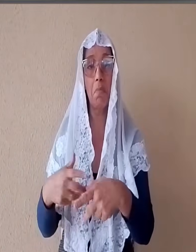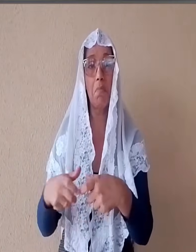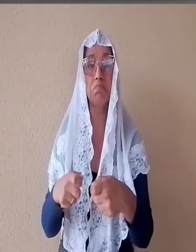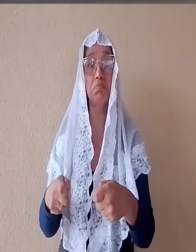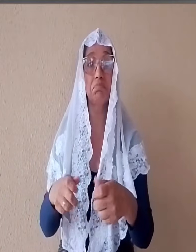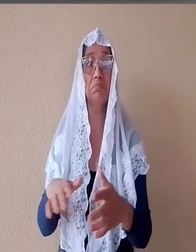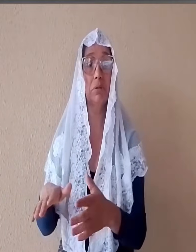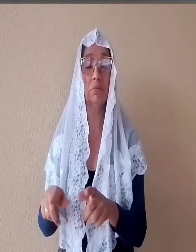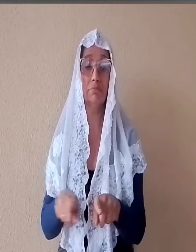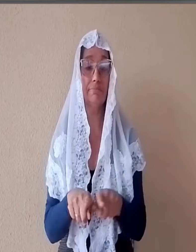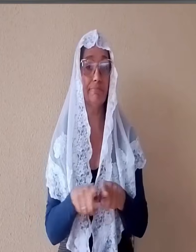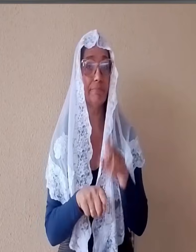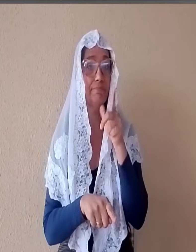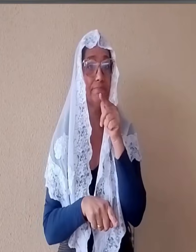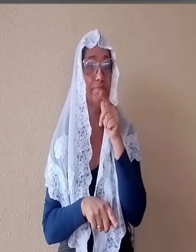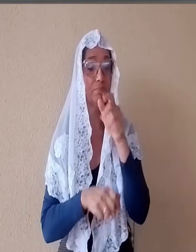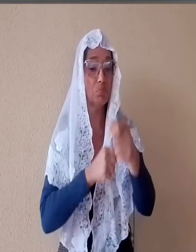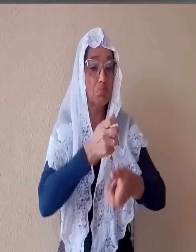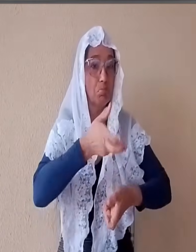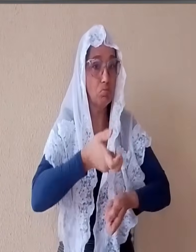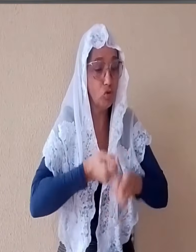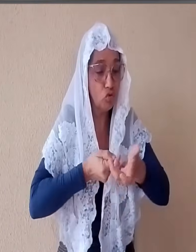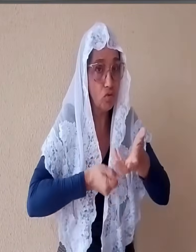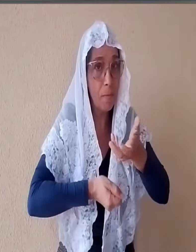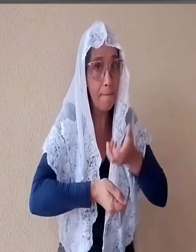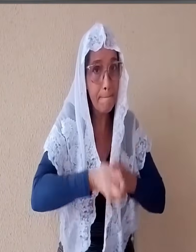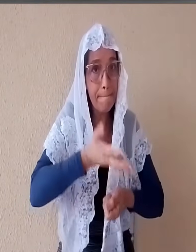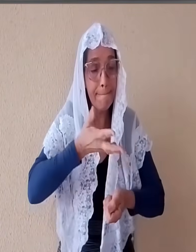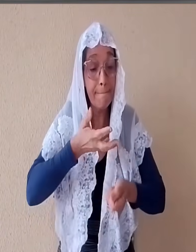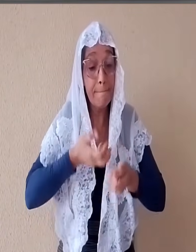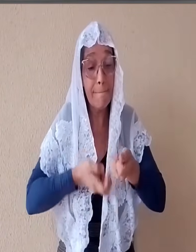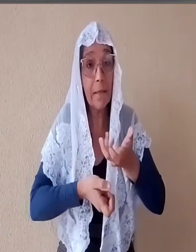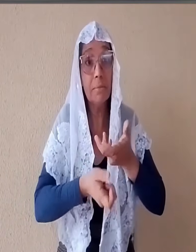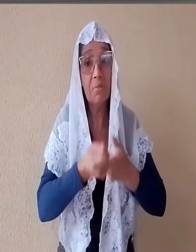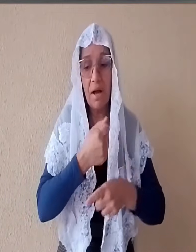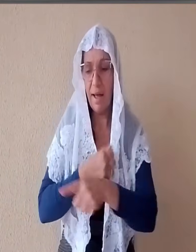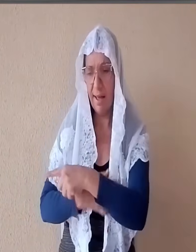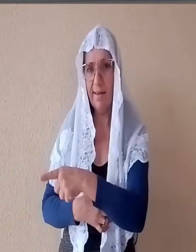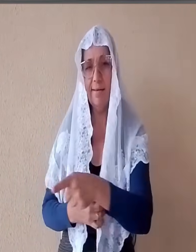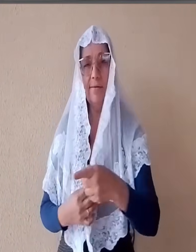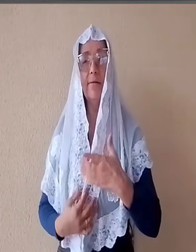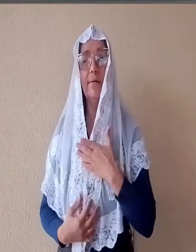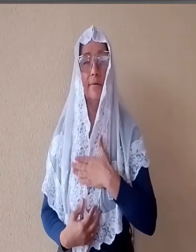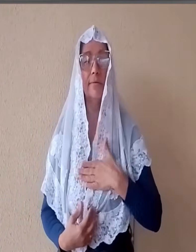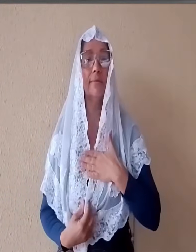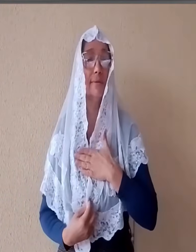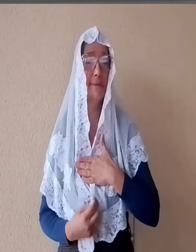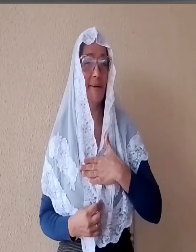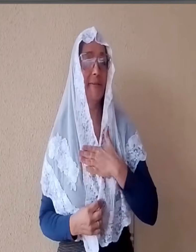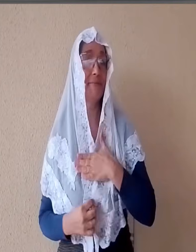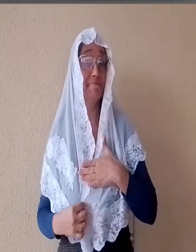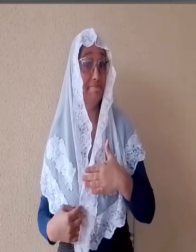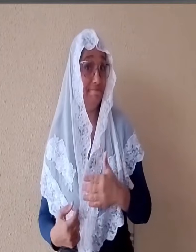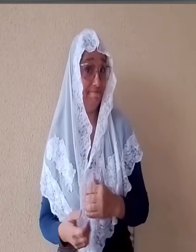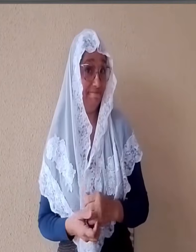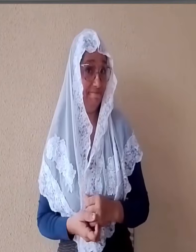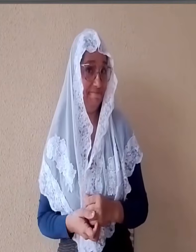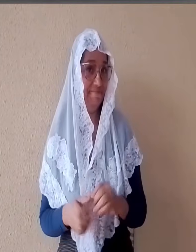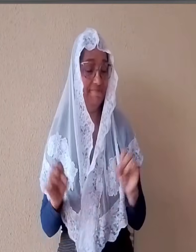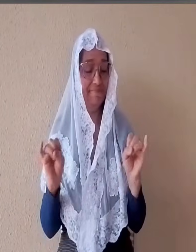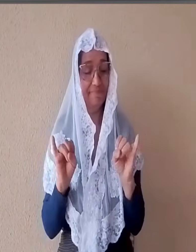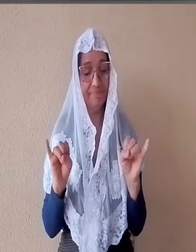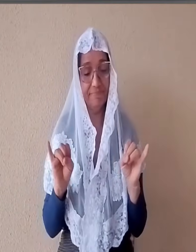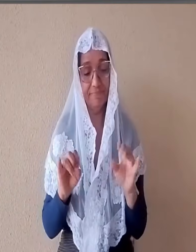Deus. Bendito é o nome do Senhor. Faz um concerto somente com o Senhor. Glória a Deus. Bendito é o nome do Senhor. E de repente,